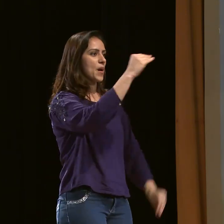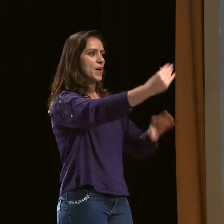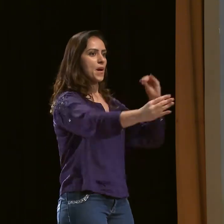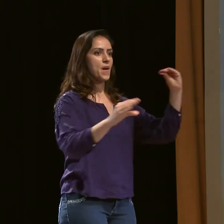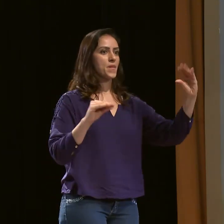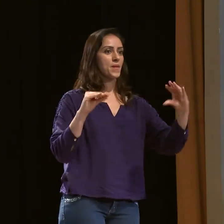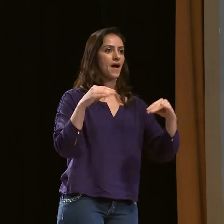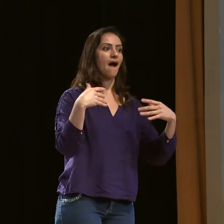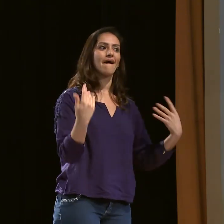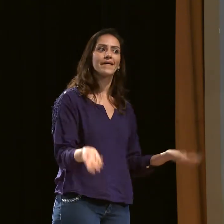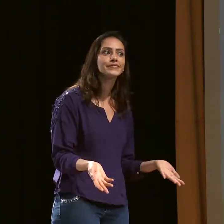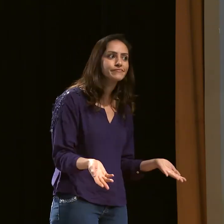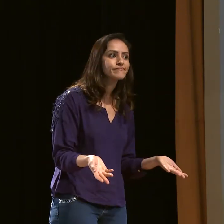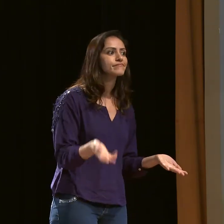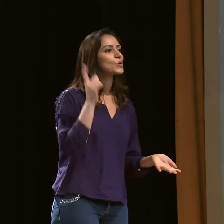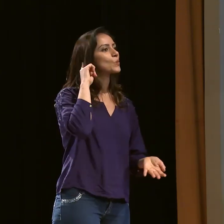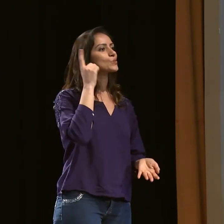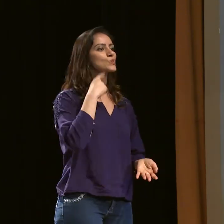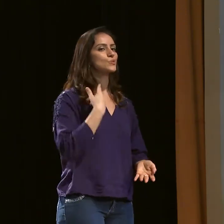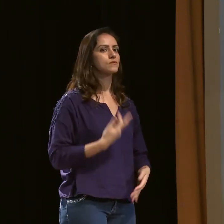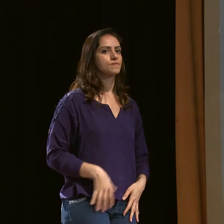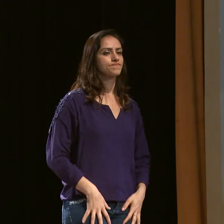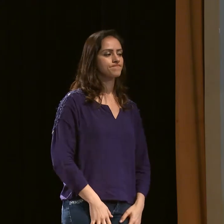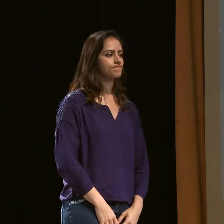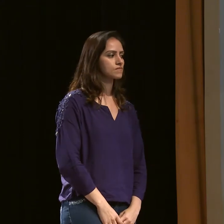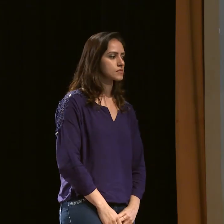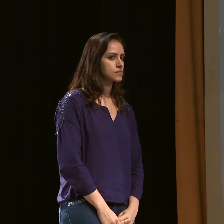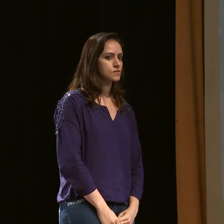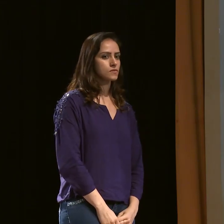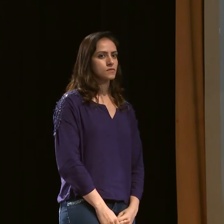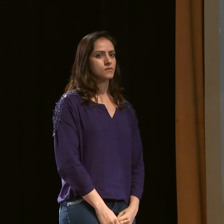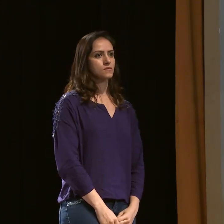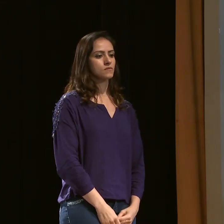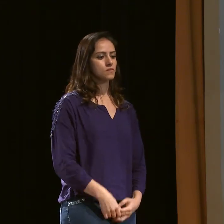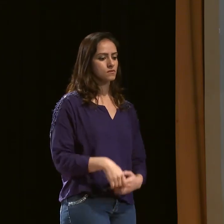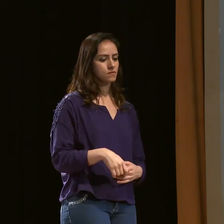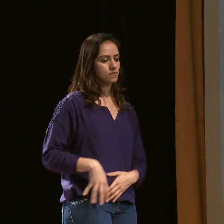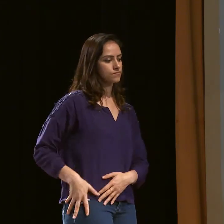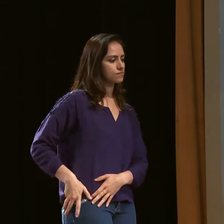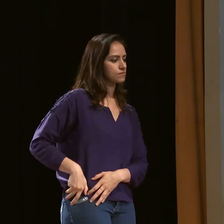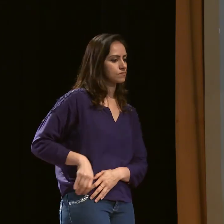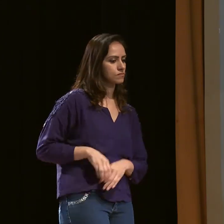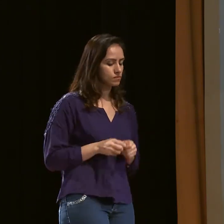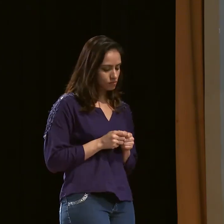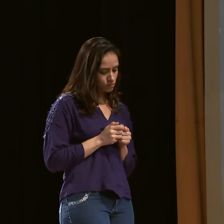nem usavam mais o bimodalismo, usavam só a fala. E o surdo que estava dentro daquele grupo ficava se sentindo como não parte dele. Aí